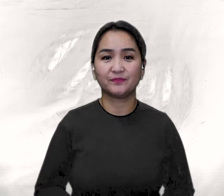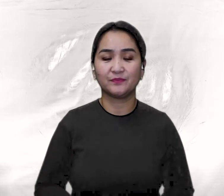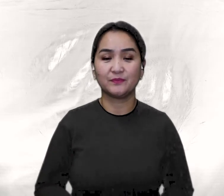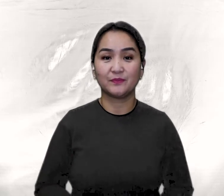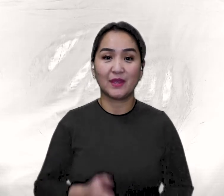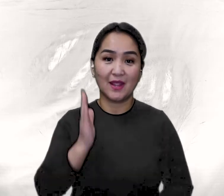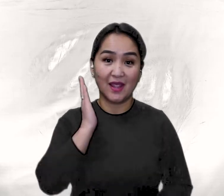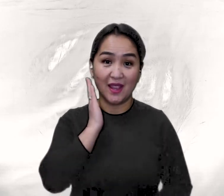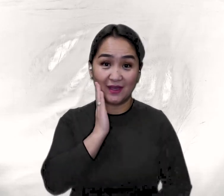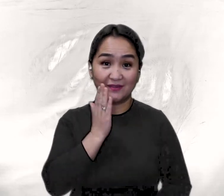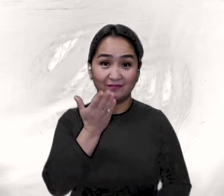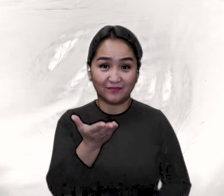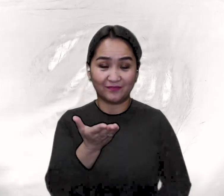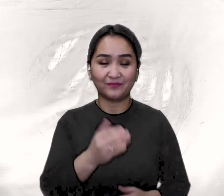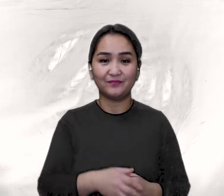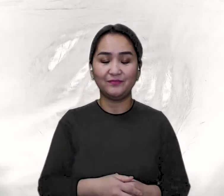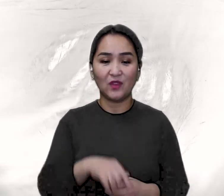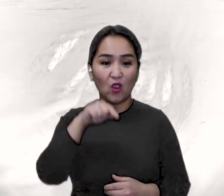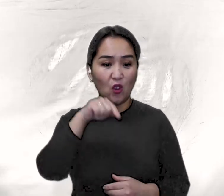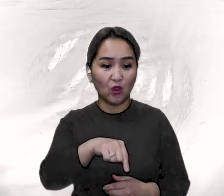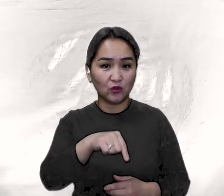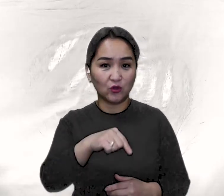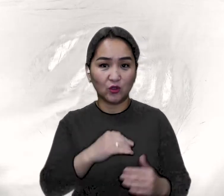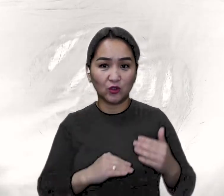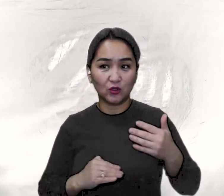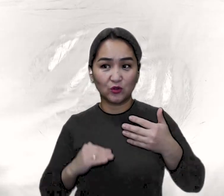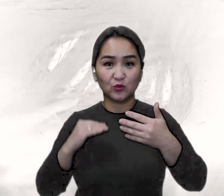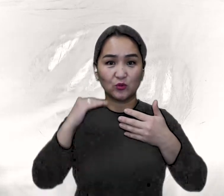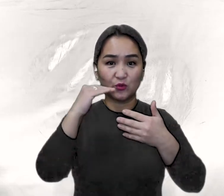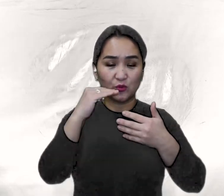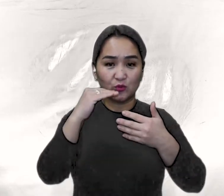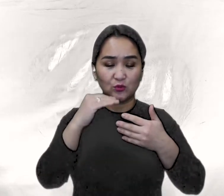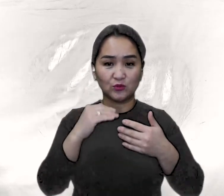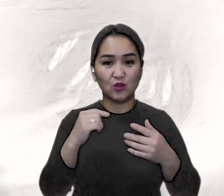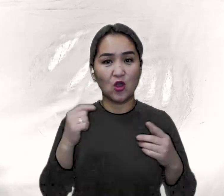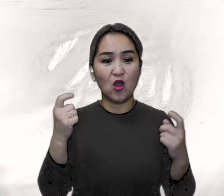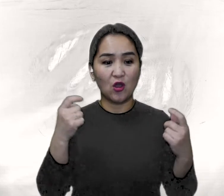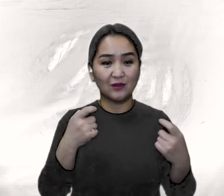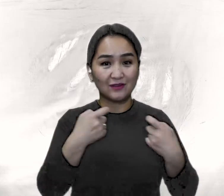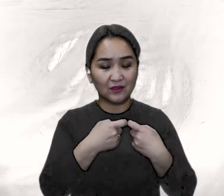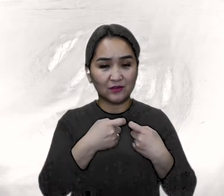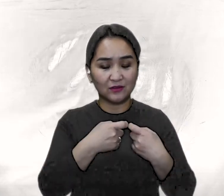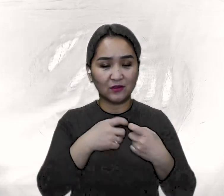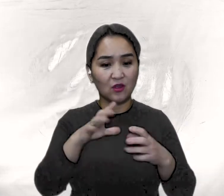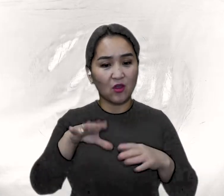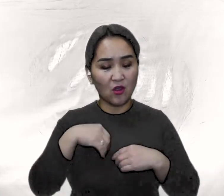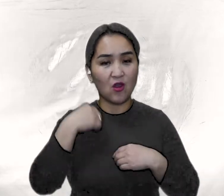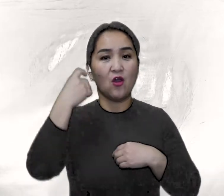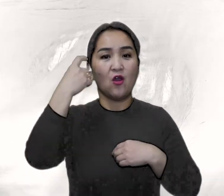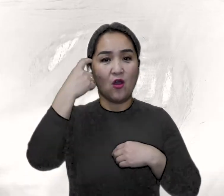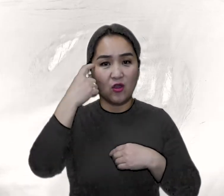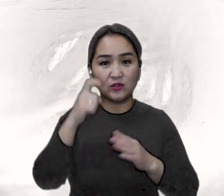нөгөө ээжийн хувьд яг одооний төвчөнд хүрэхэд хэрэг хугацаа зарцуулсан бай арай ингэж ойлгож авахд